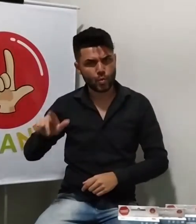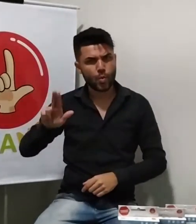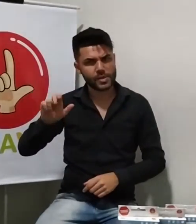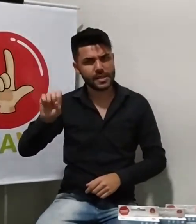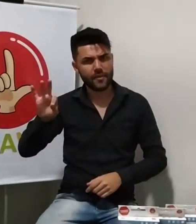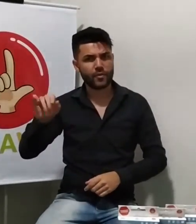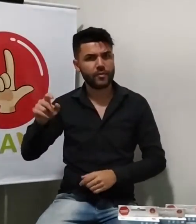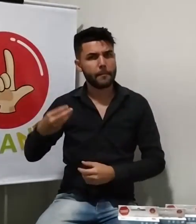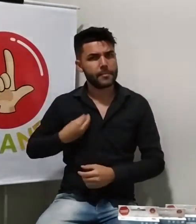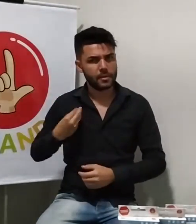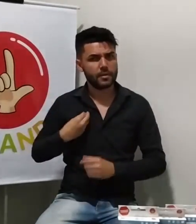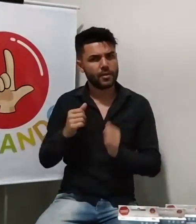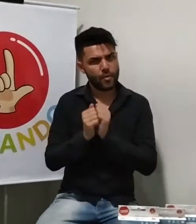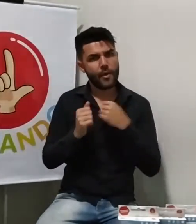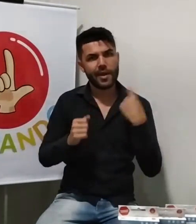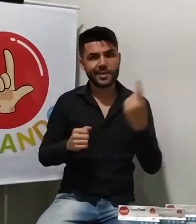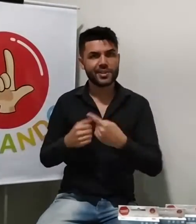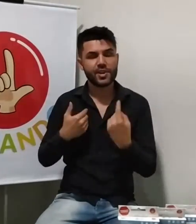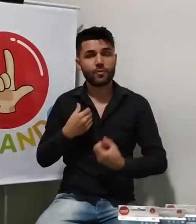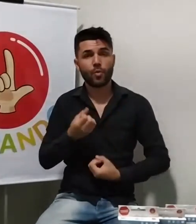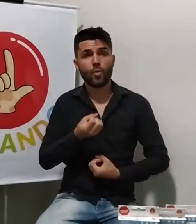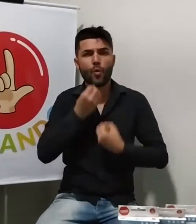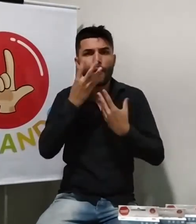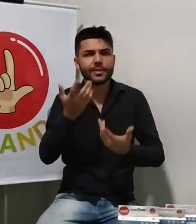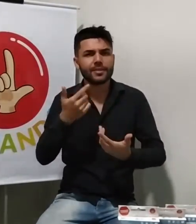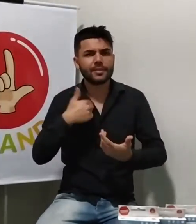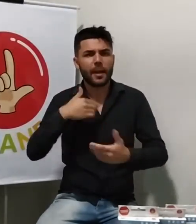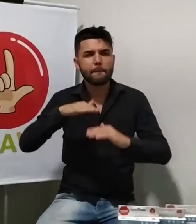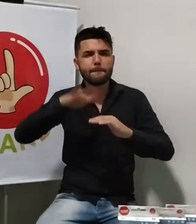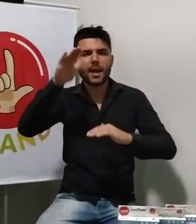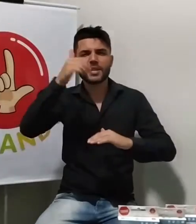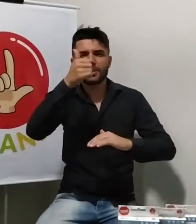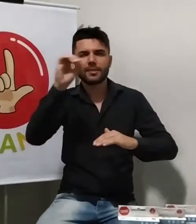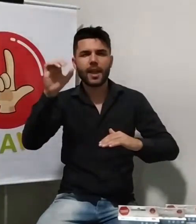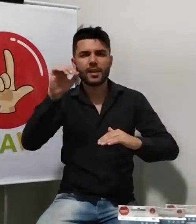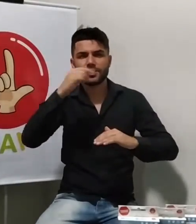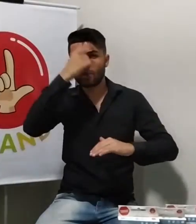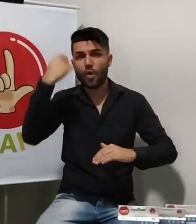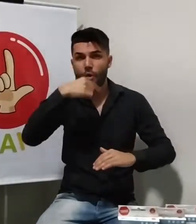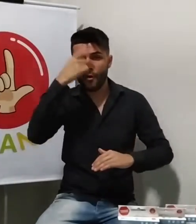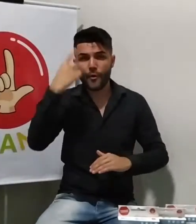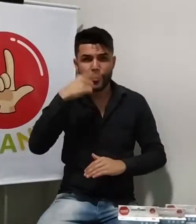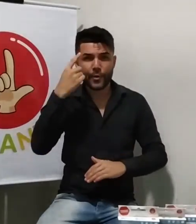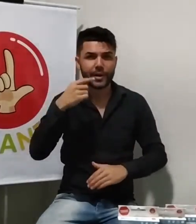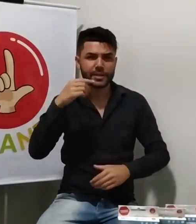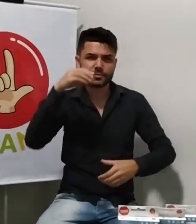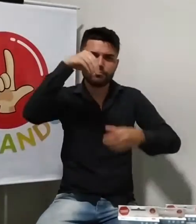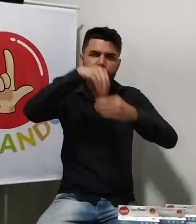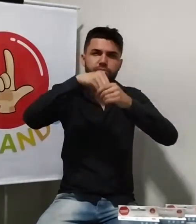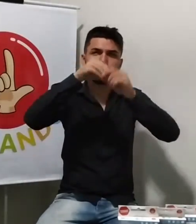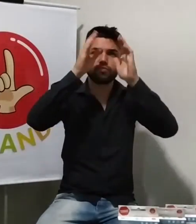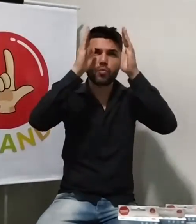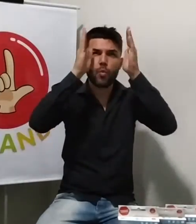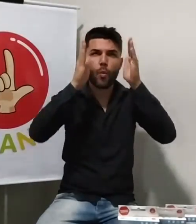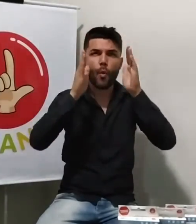ser fantástico. Vamos contar essa história, mais de 10 horas de conteúdo. Vamos fazer um documentário em nível cinematográfico. Vamos fazer